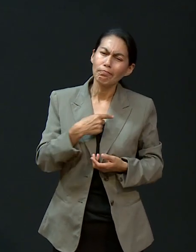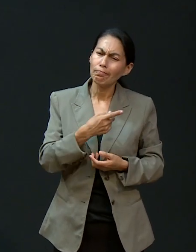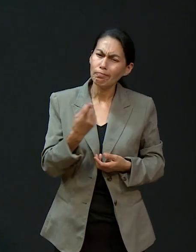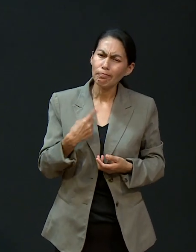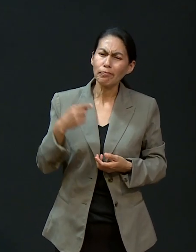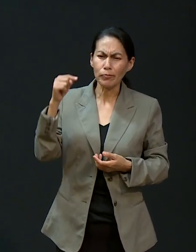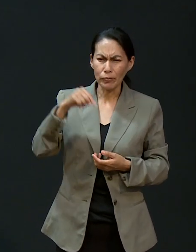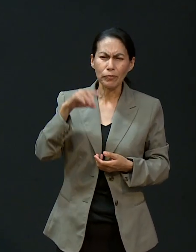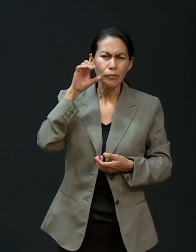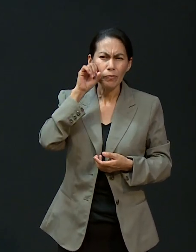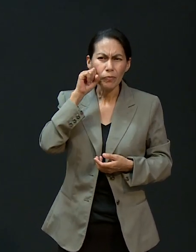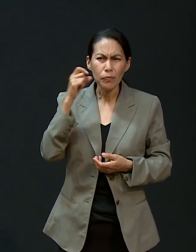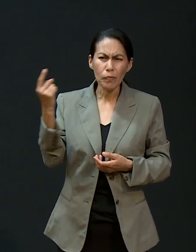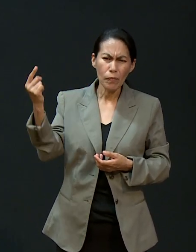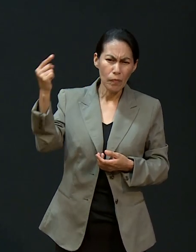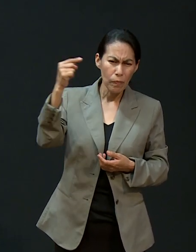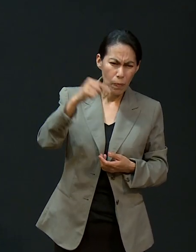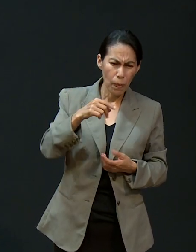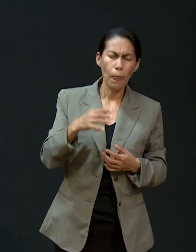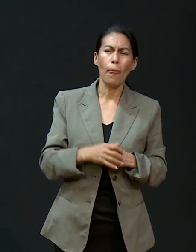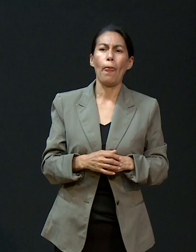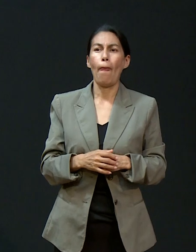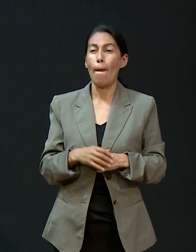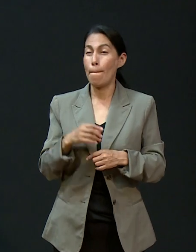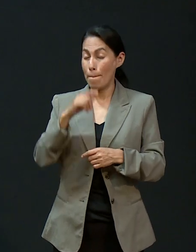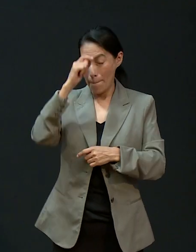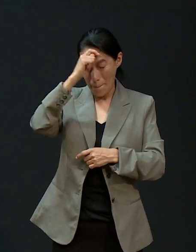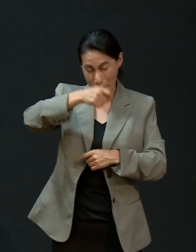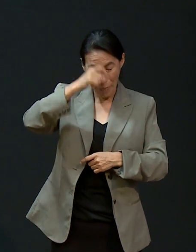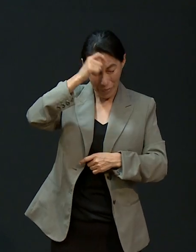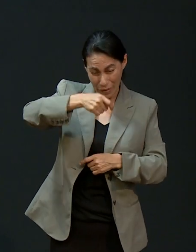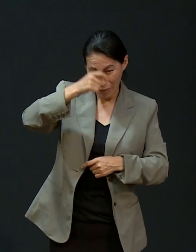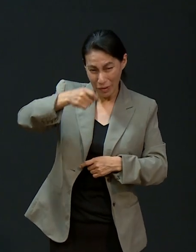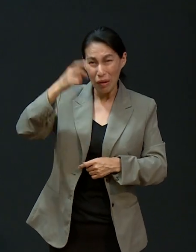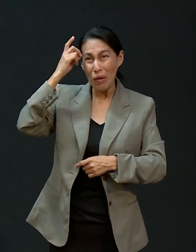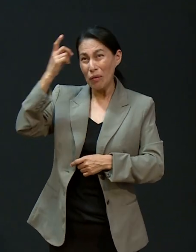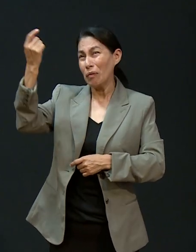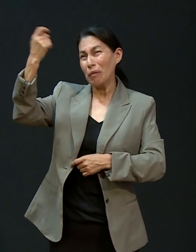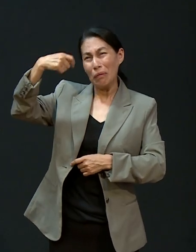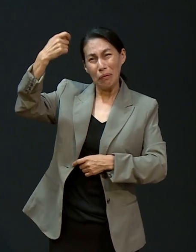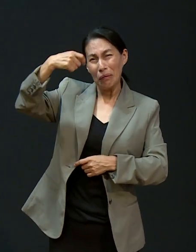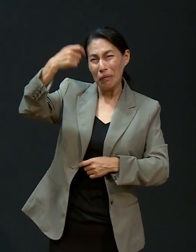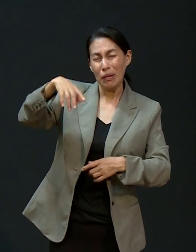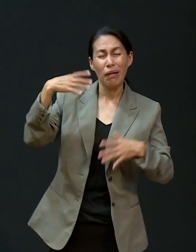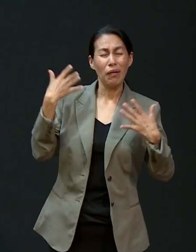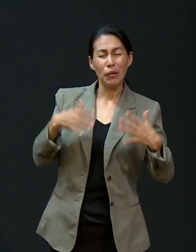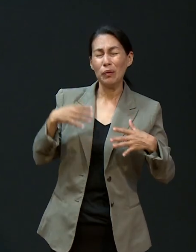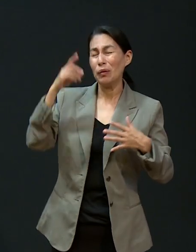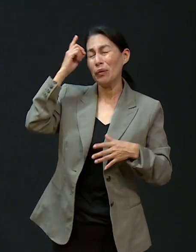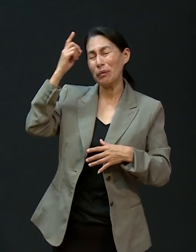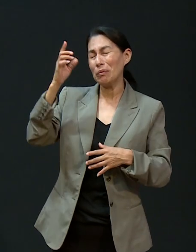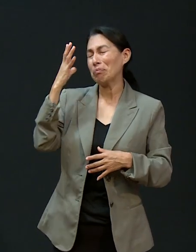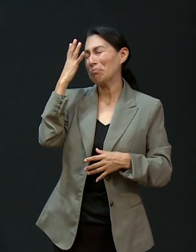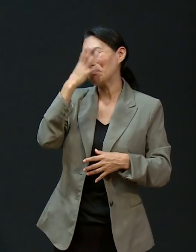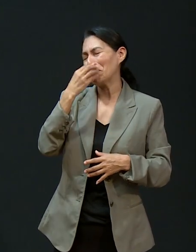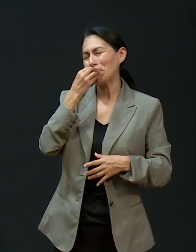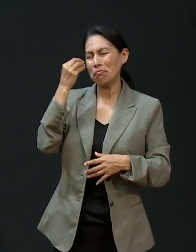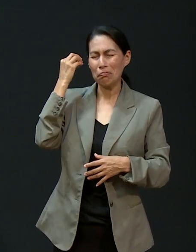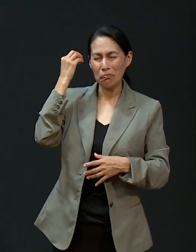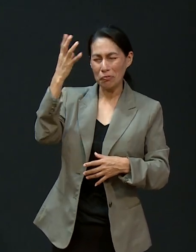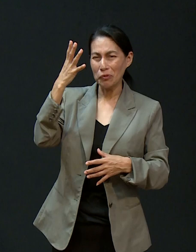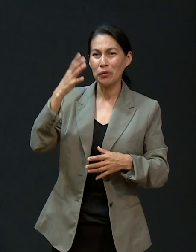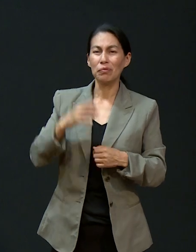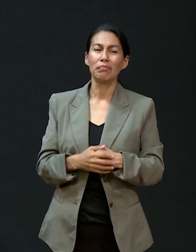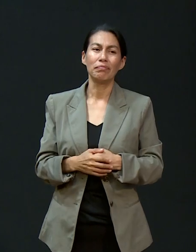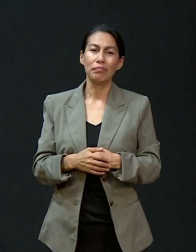llegamos aquí en Montemorelos y tuvemos así un montón de bendiciones desde que llegamos. Dios es muy maravilloso